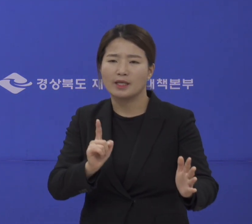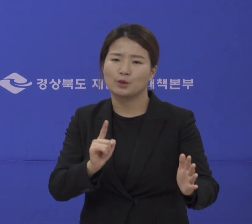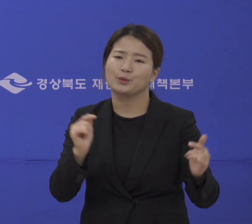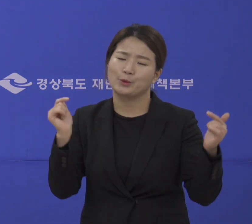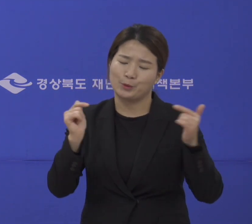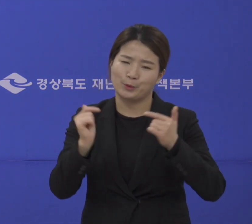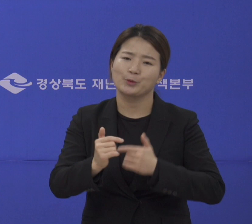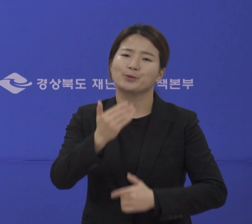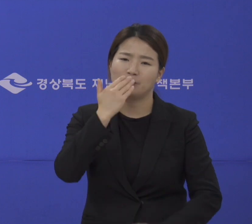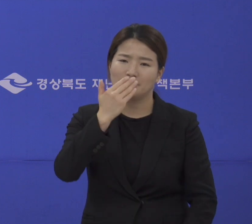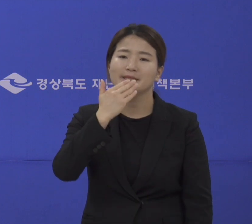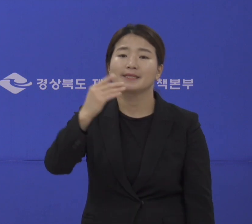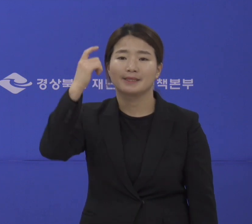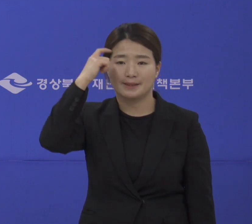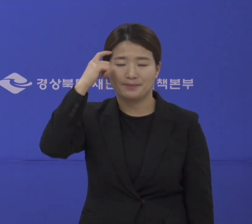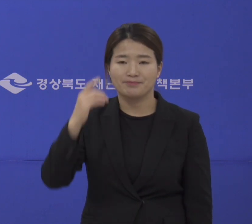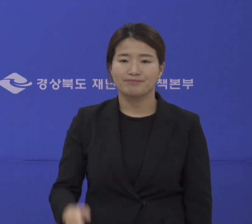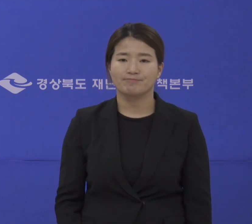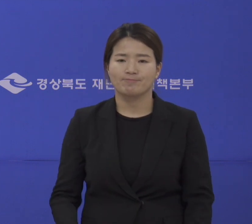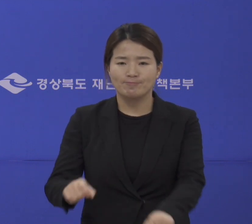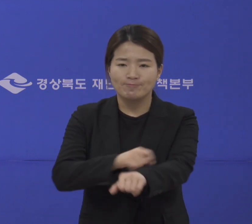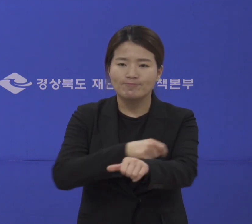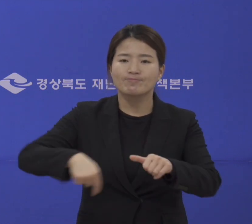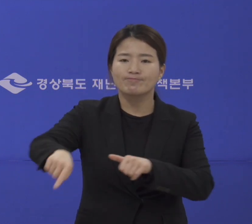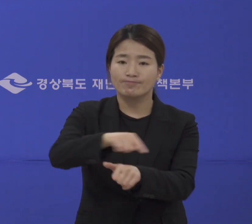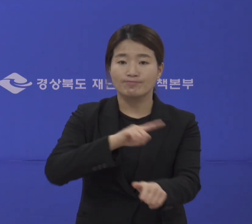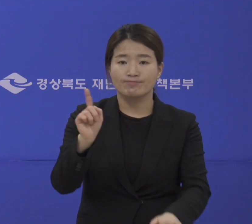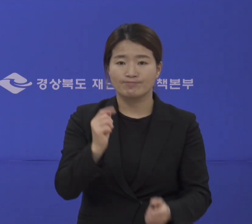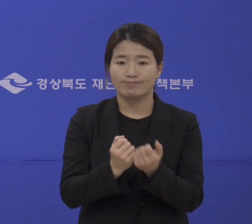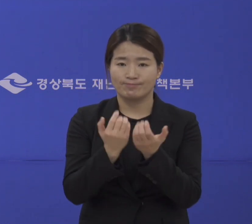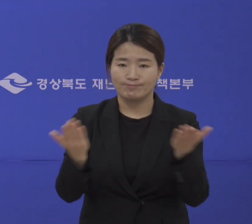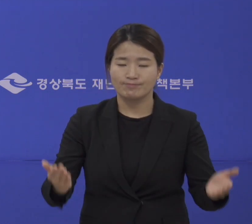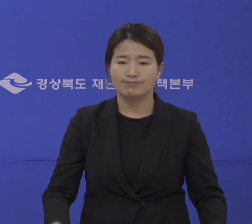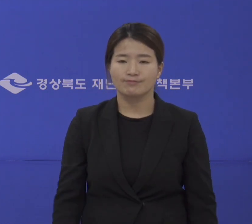예. 특이 동향 몇 가지 말씀드리겠습니다.